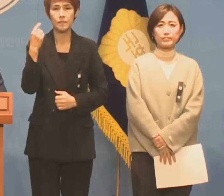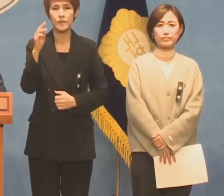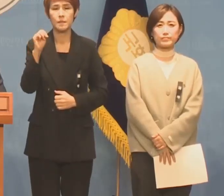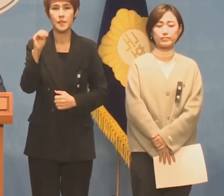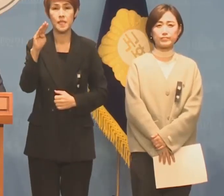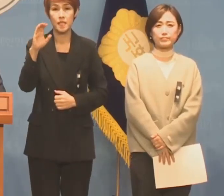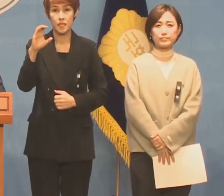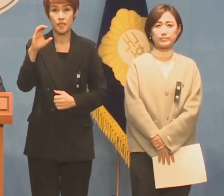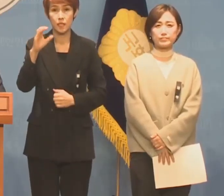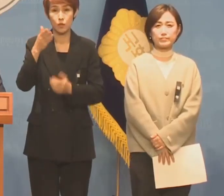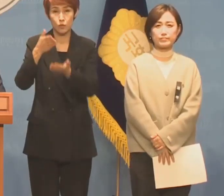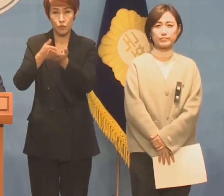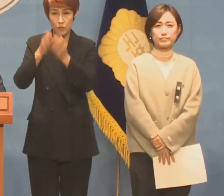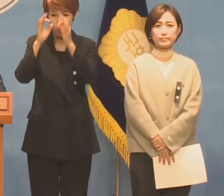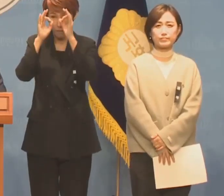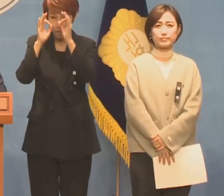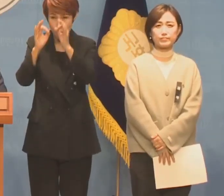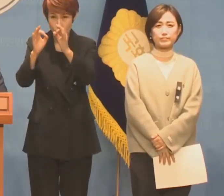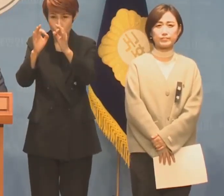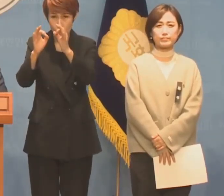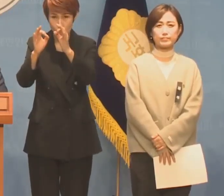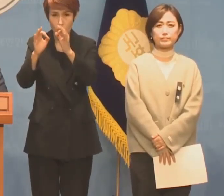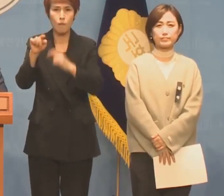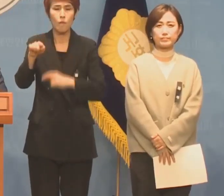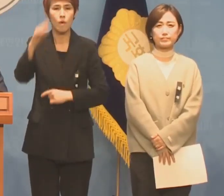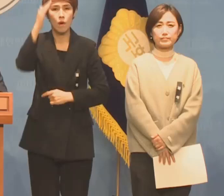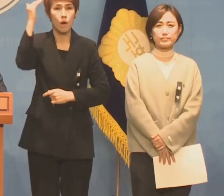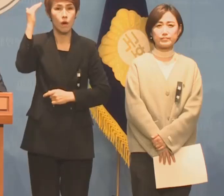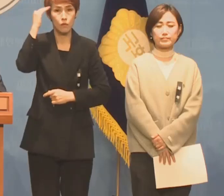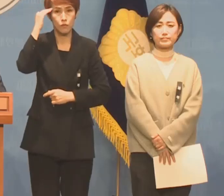뉴스를 통해서 알려진